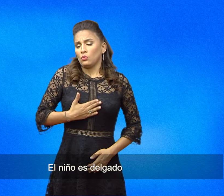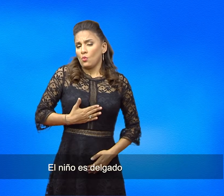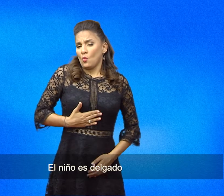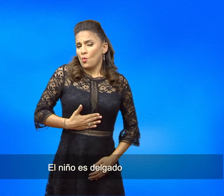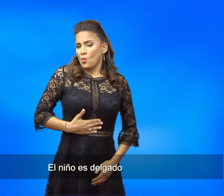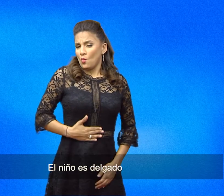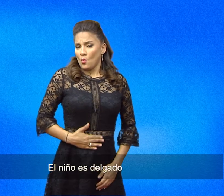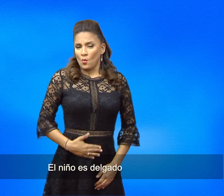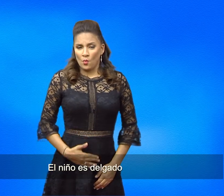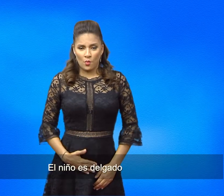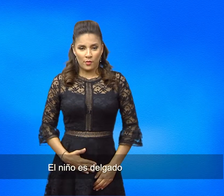es delgado